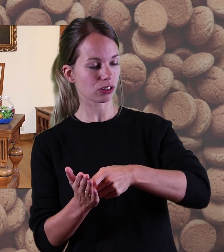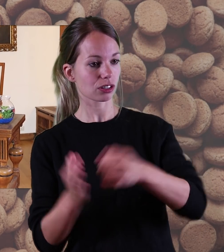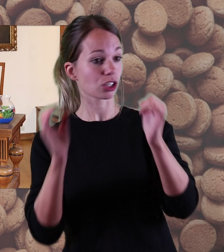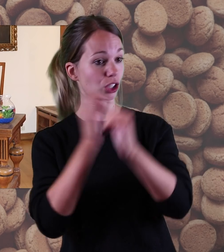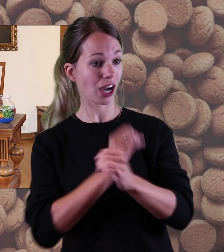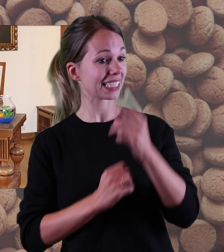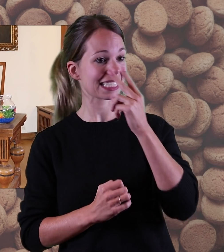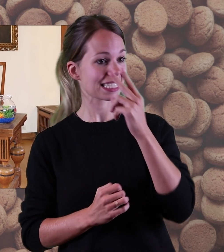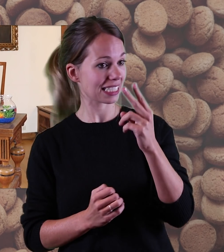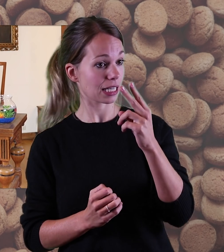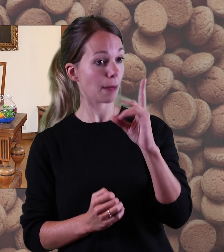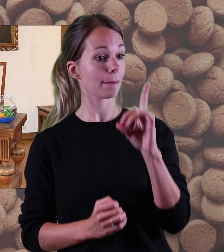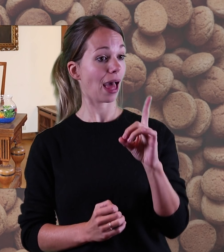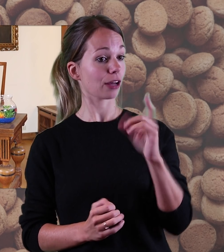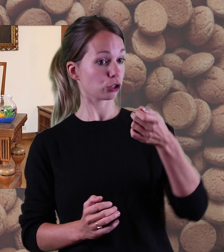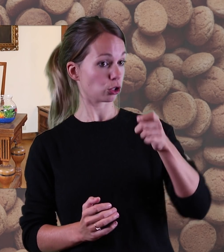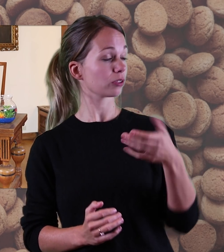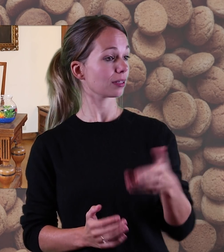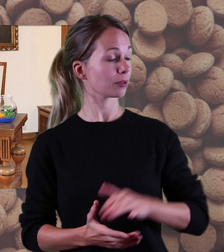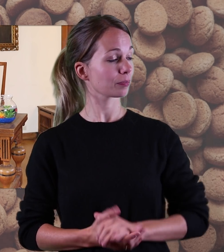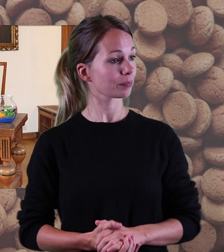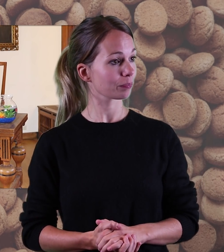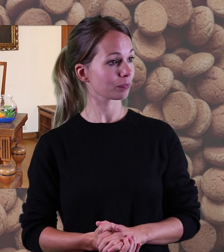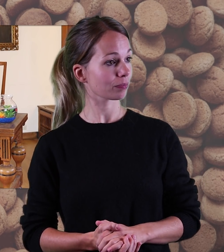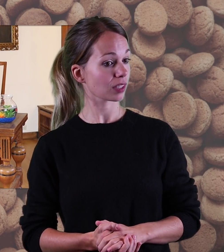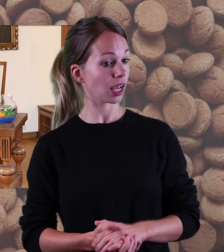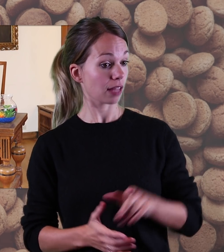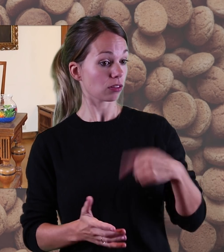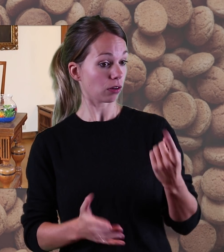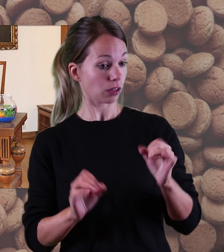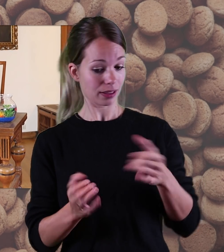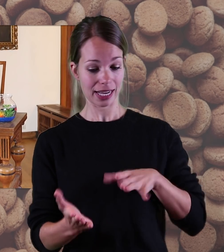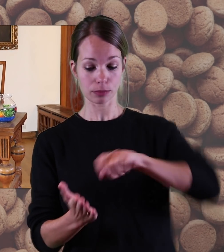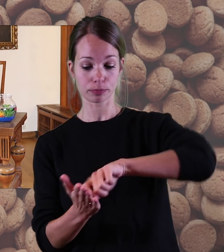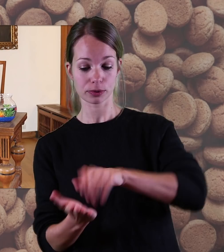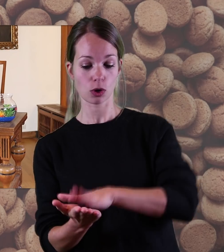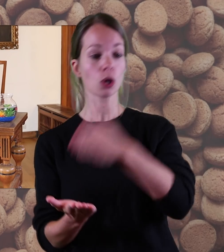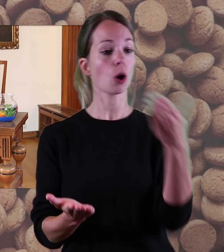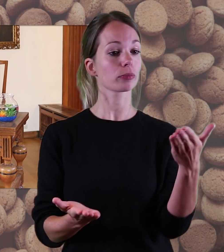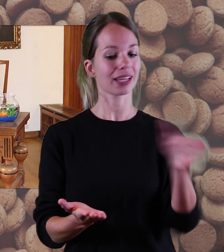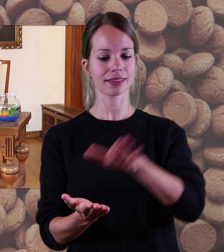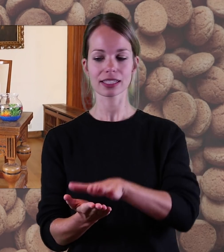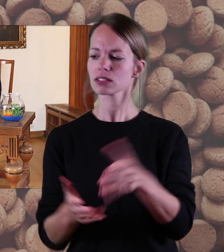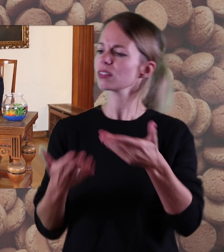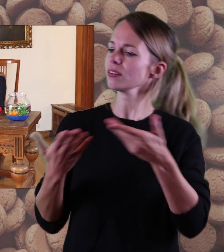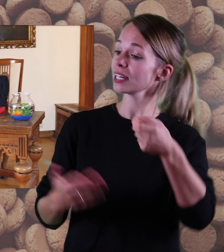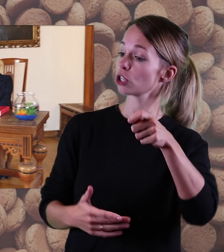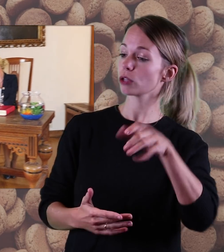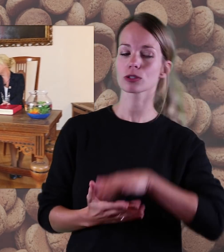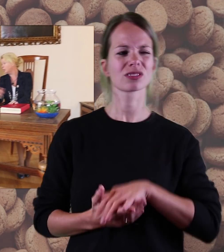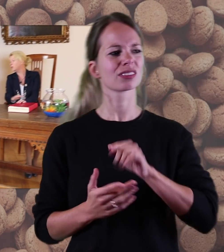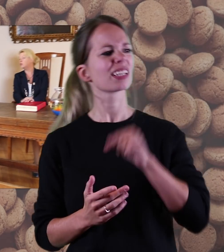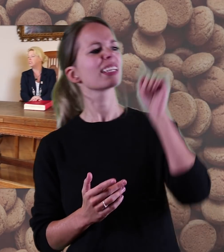het is onzichtbaar, ja. Maar er is een sleutel van. Ja, oh. En daarmee kan ik hem open en dicht doen. Oké, en waar is die sleutel dan? Die hangt daar